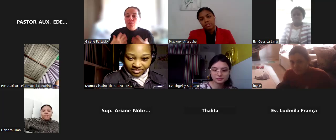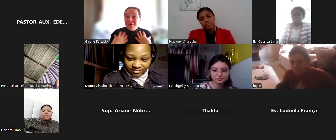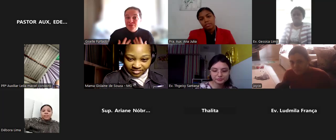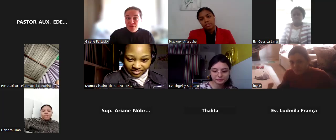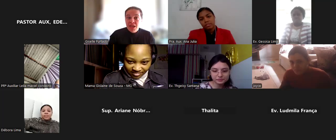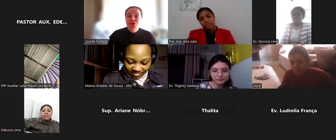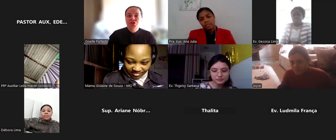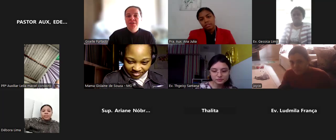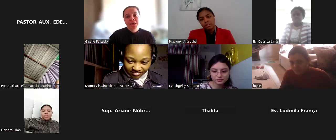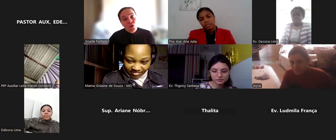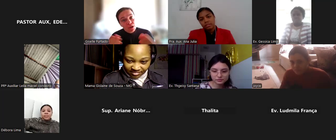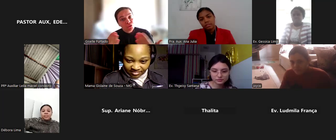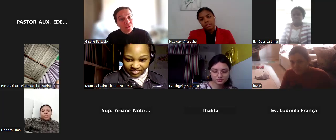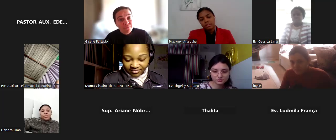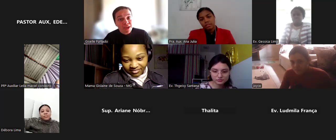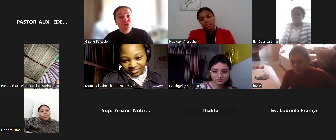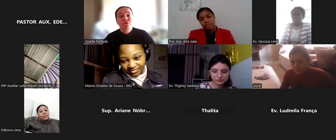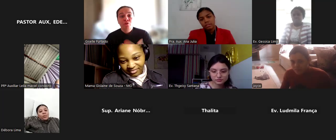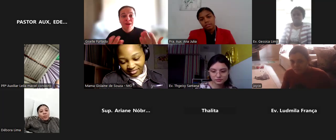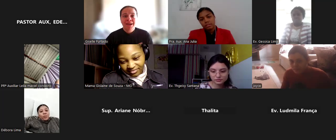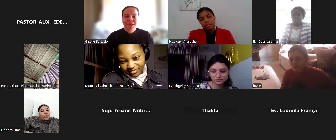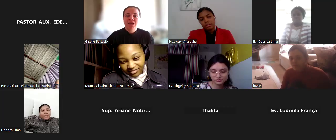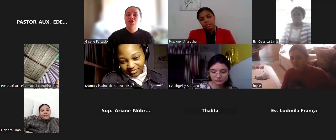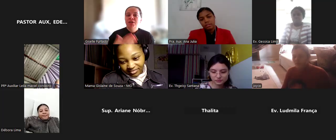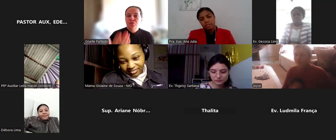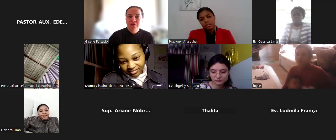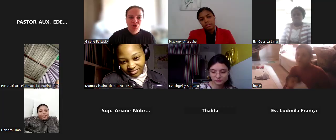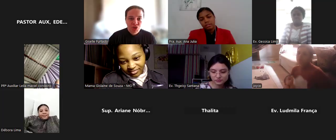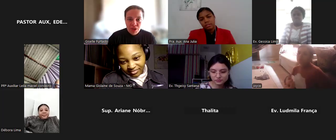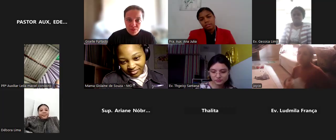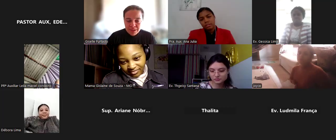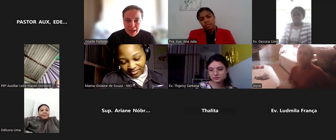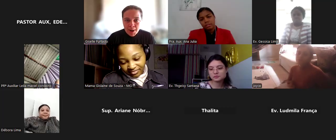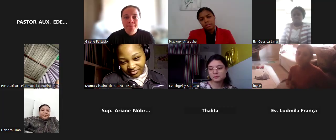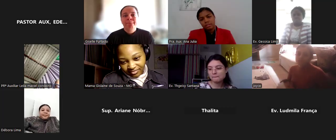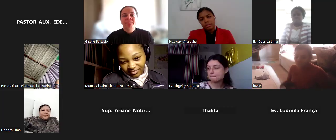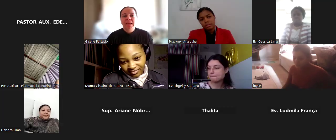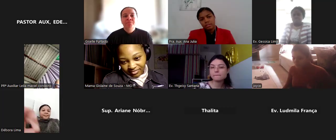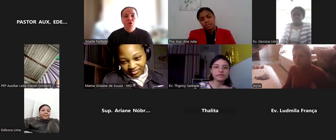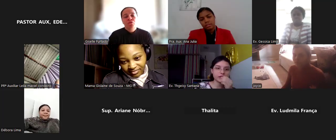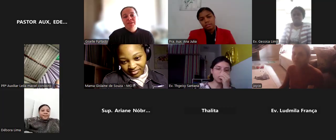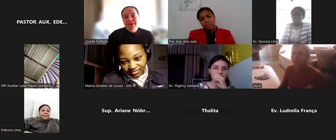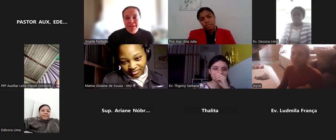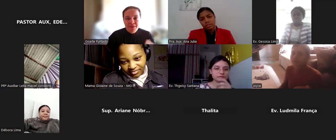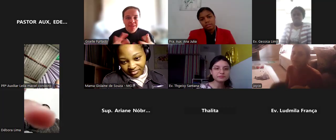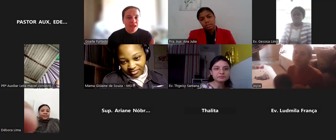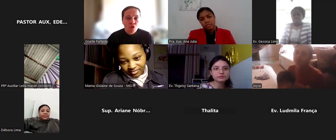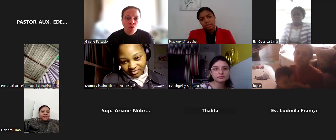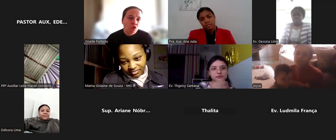as vestes, ele olha a sua veste, vê alguma característica na sua veste, te dá o sinal, né? Então, você vai se apresentar com um